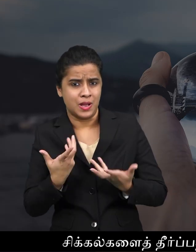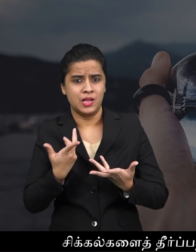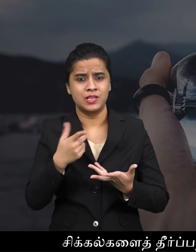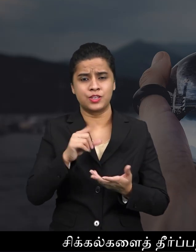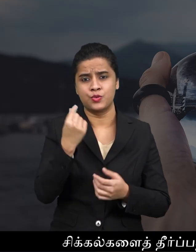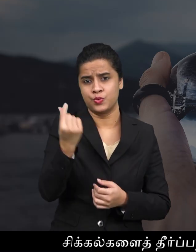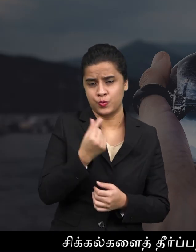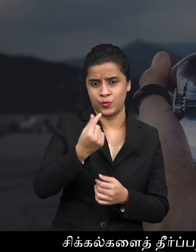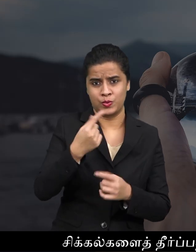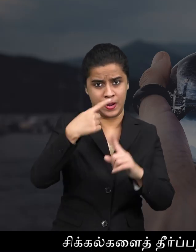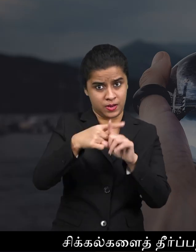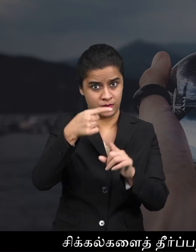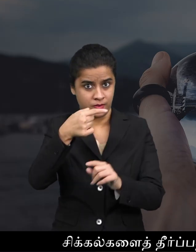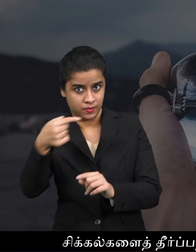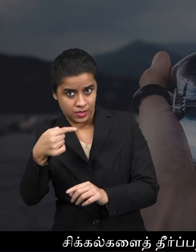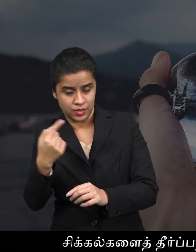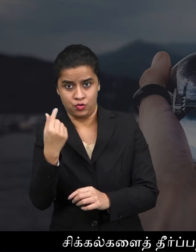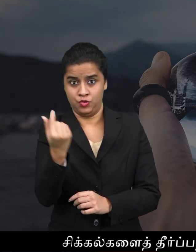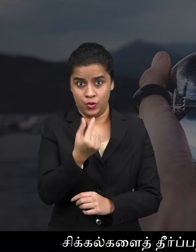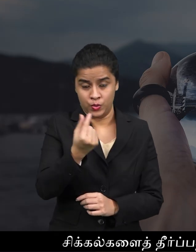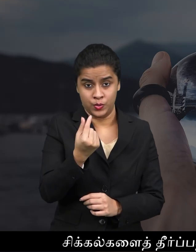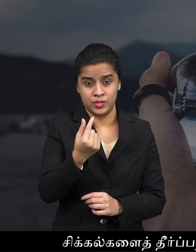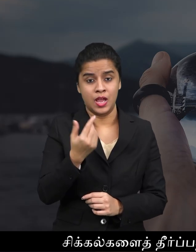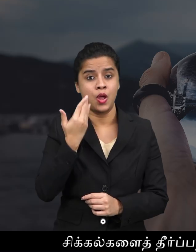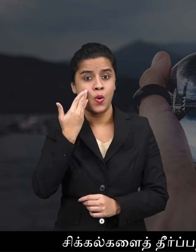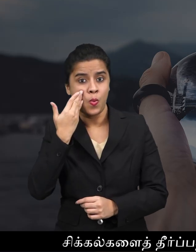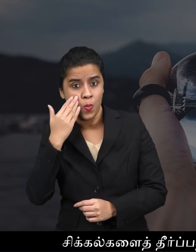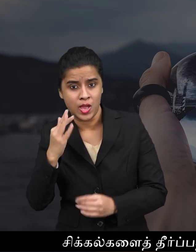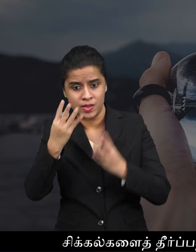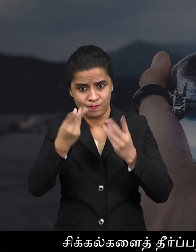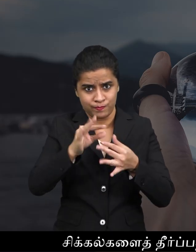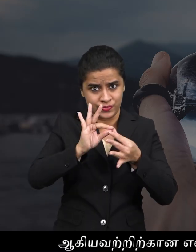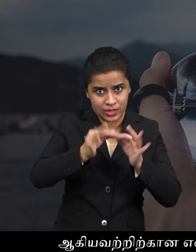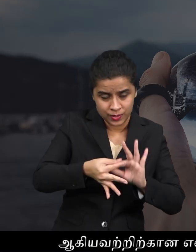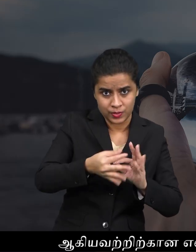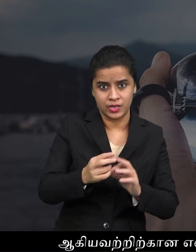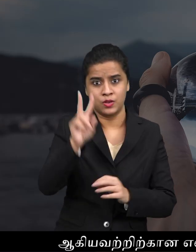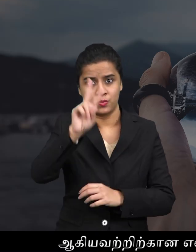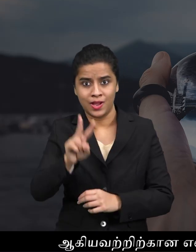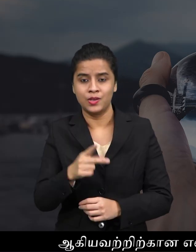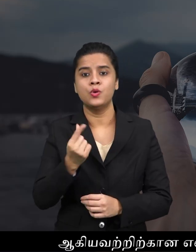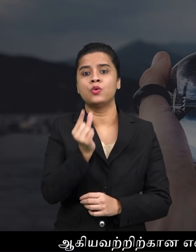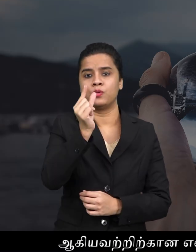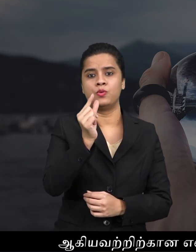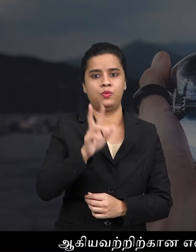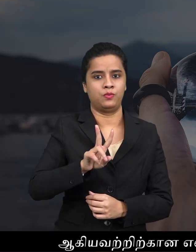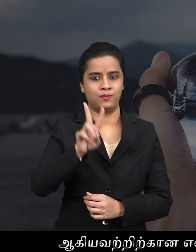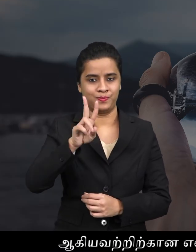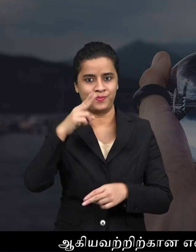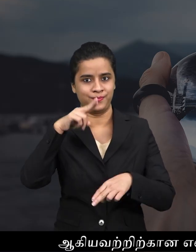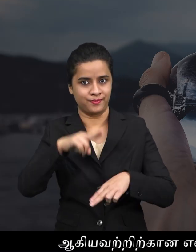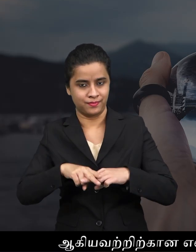தீர்ப்பதற்கான கண்ணாடி சூத்திரத்தில் U, V, F மற்றும் R ஆகியவற்றிற்கான எண்